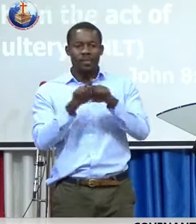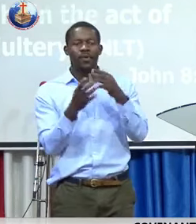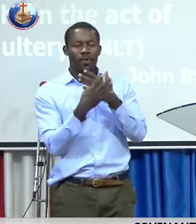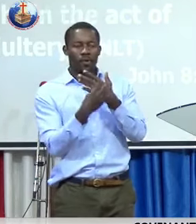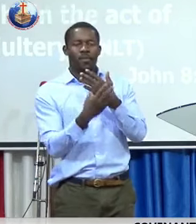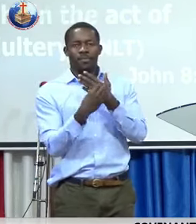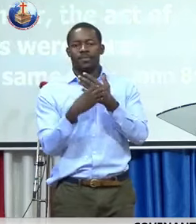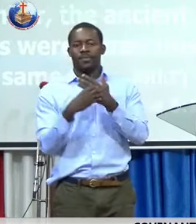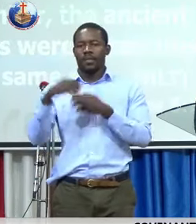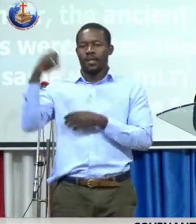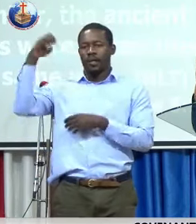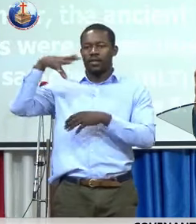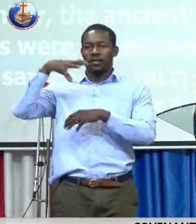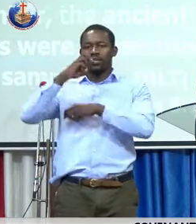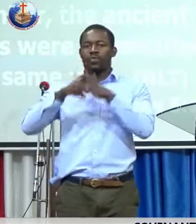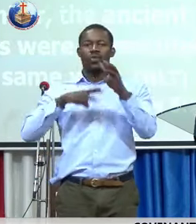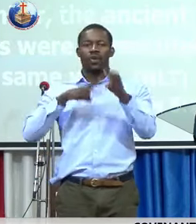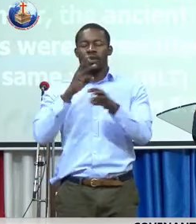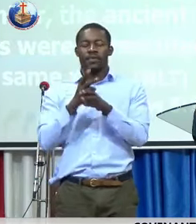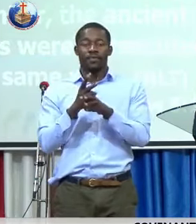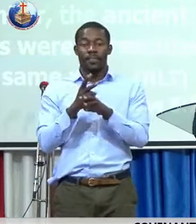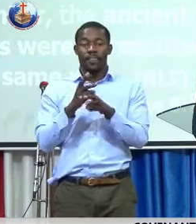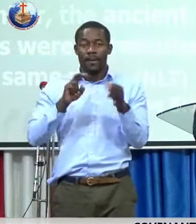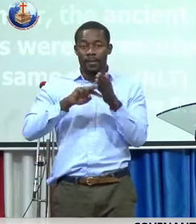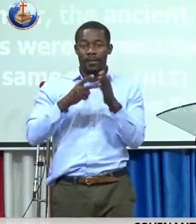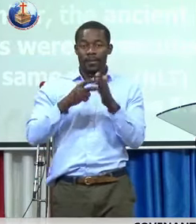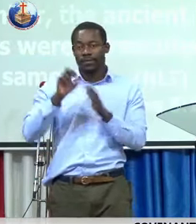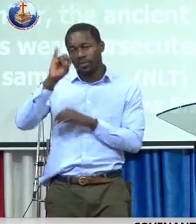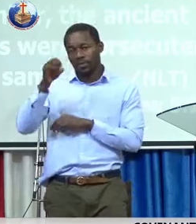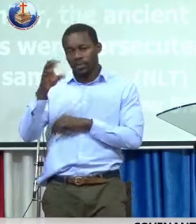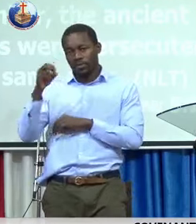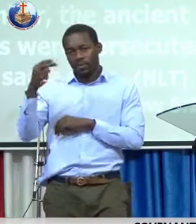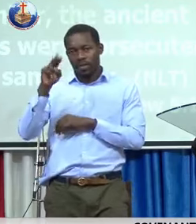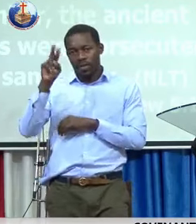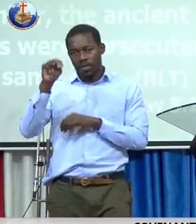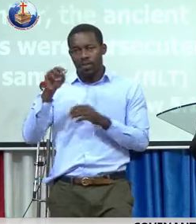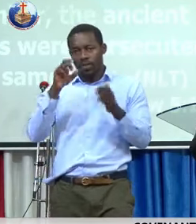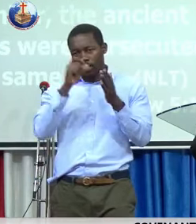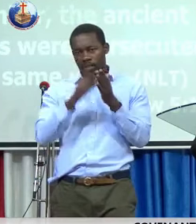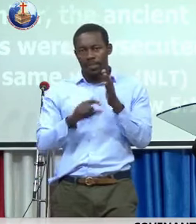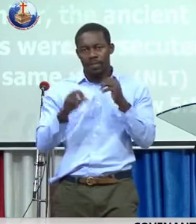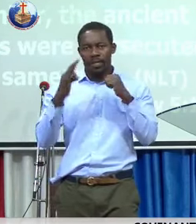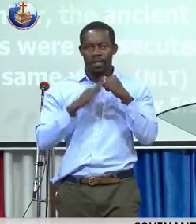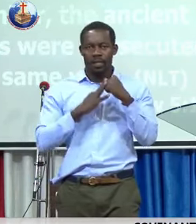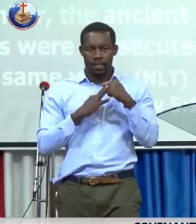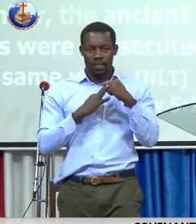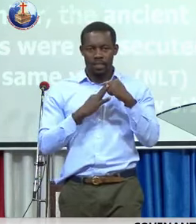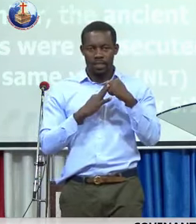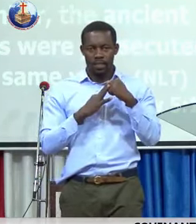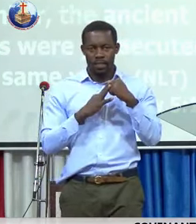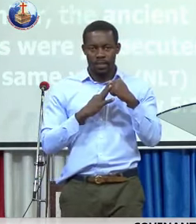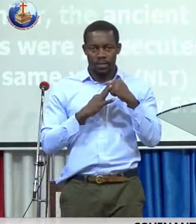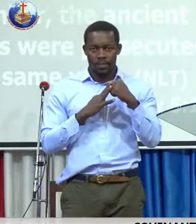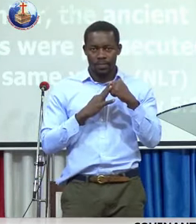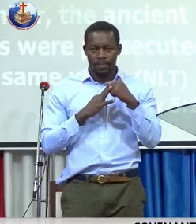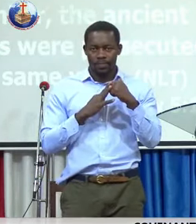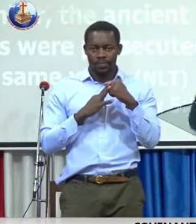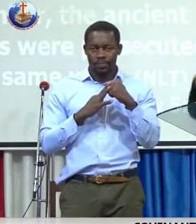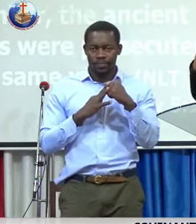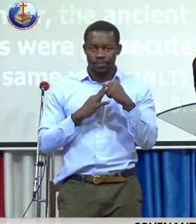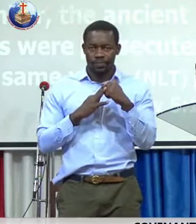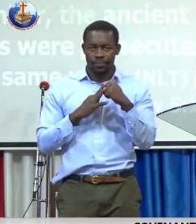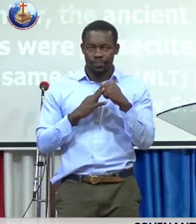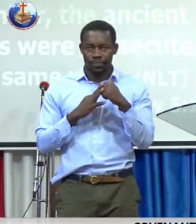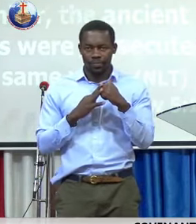So the context of what was happening in John chapter 8. Kwa hivyo muktadha wa kile kilikuwa kinatendeka katika Yohana 8 was